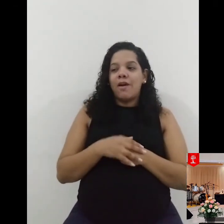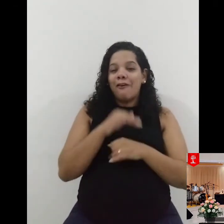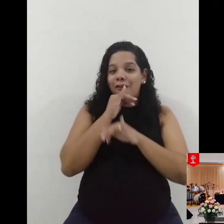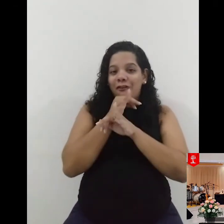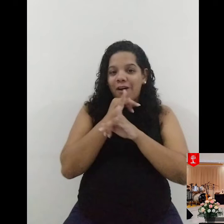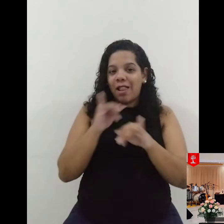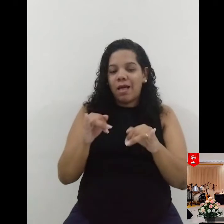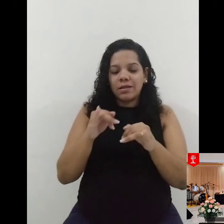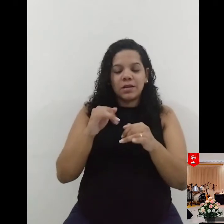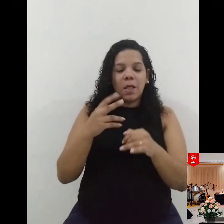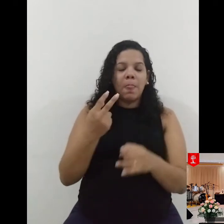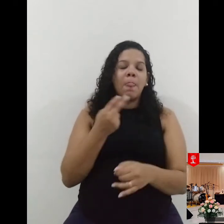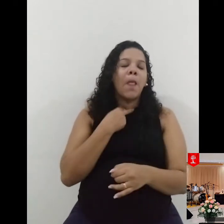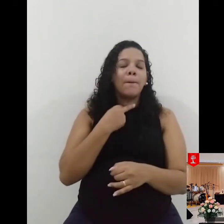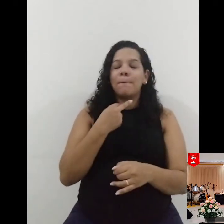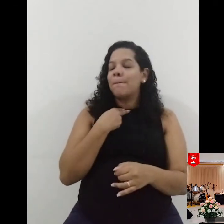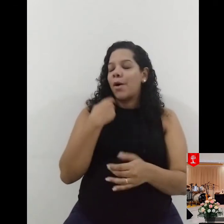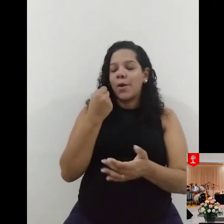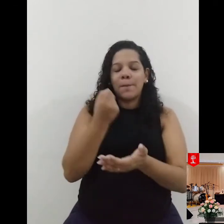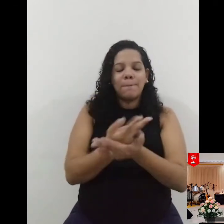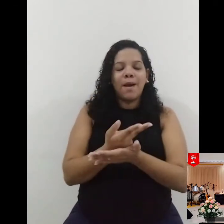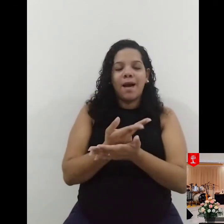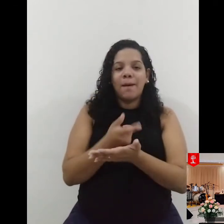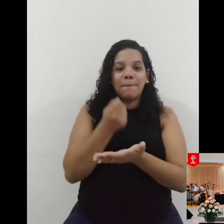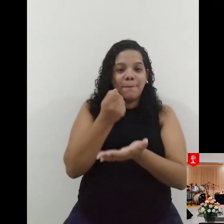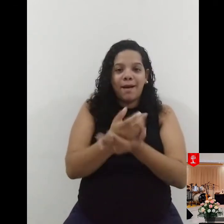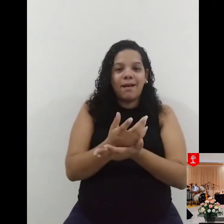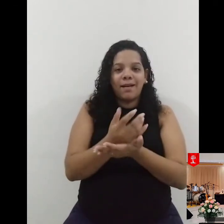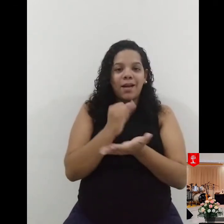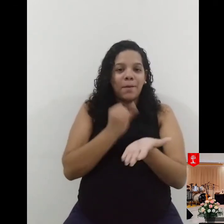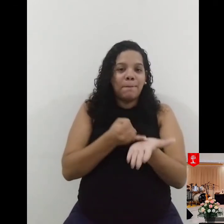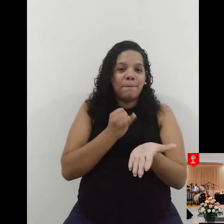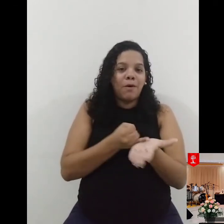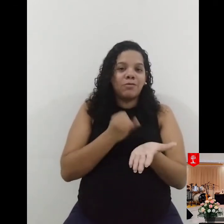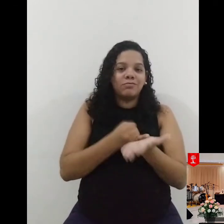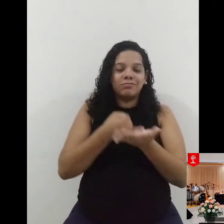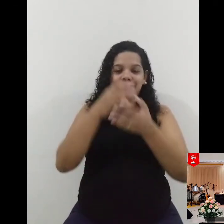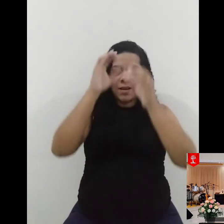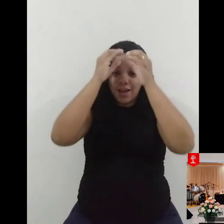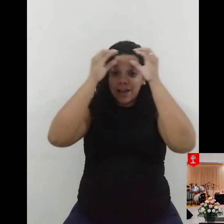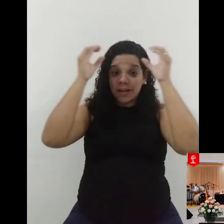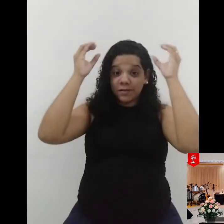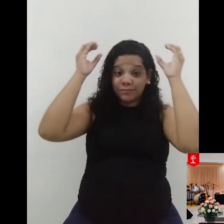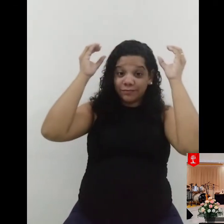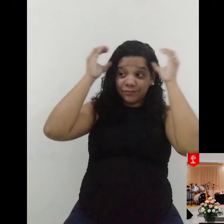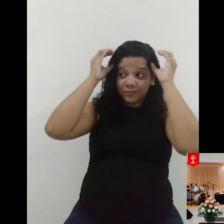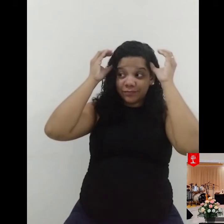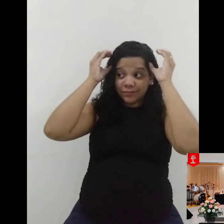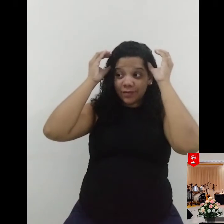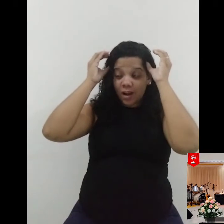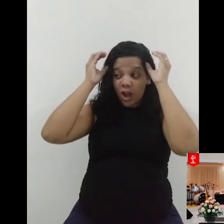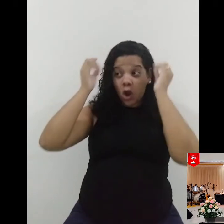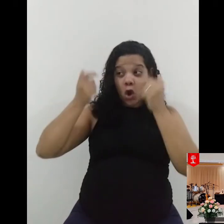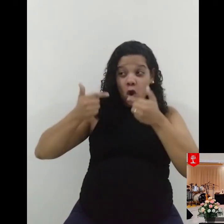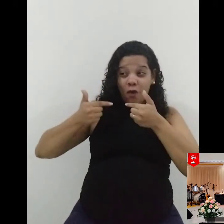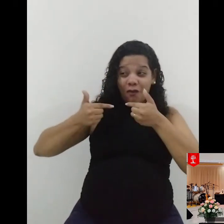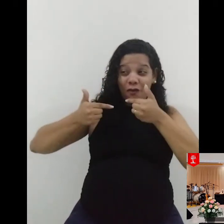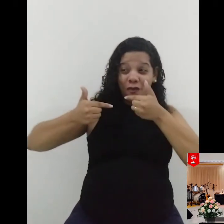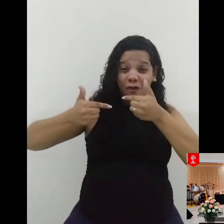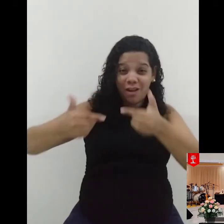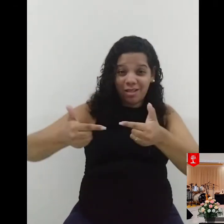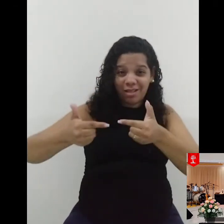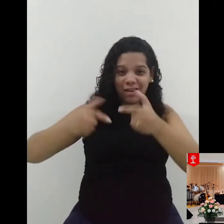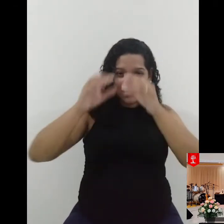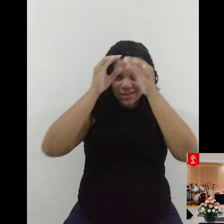equilibradamente disse que de fato a César deve ser dado aquilo que é dele, mas a Deus aquilo que é de Deus.